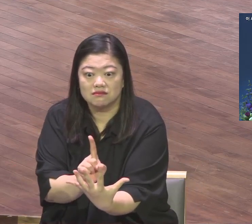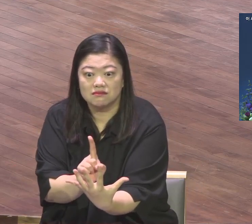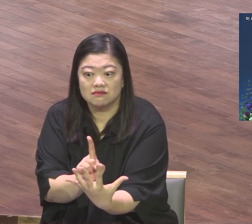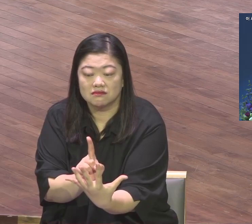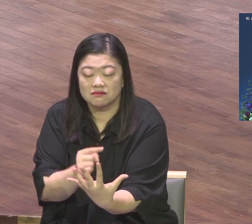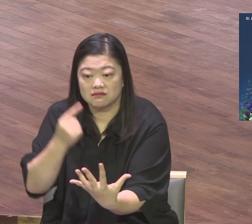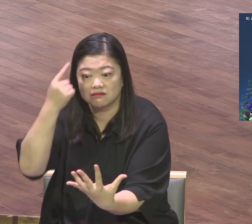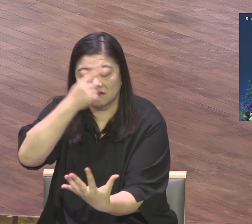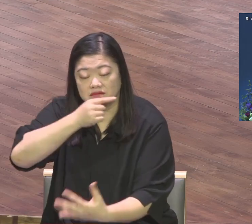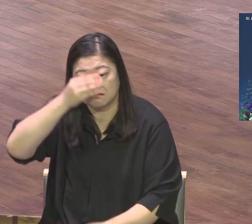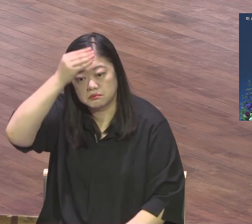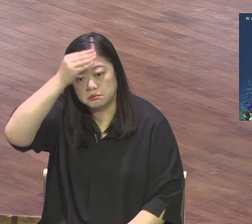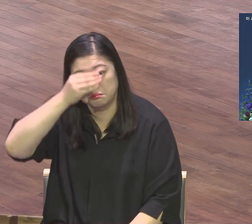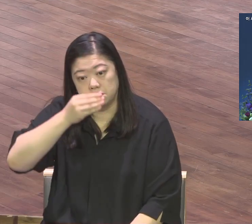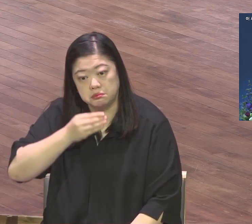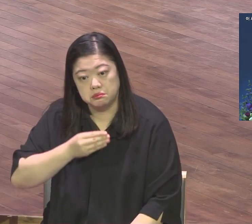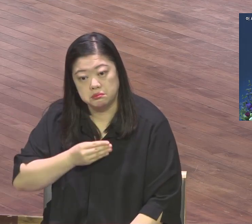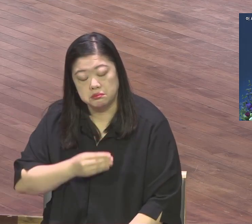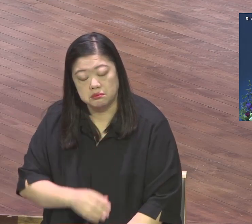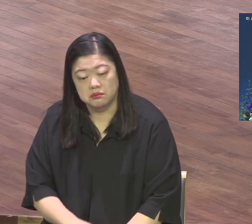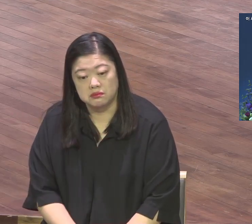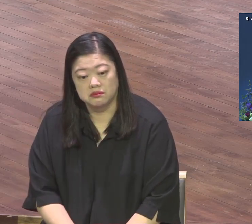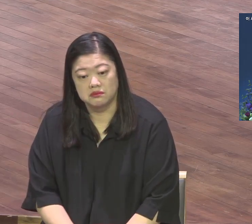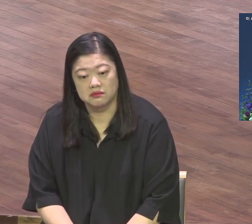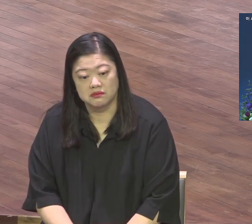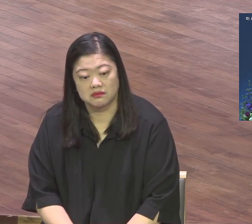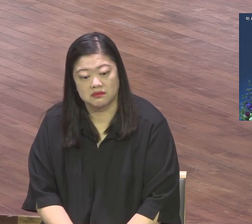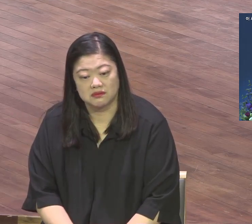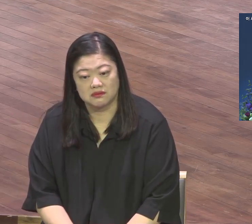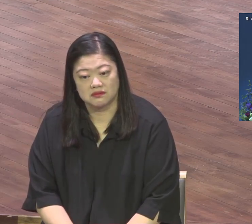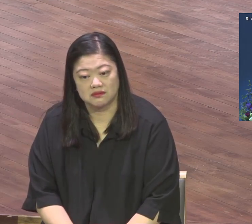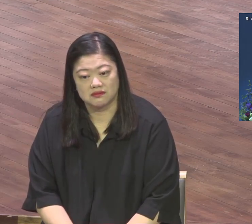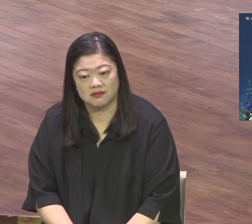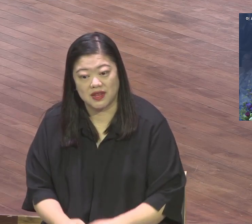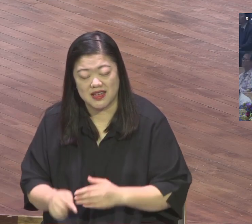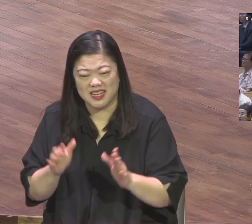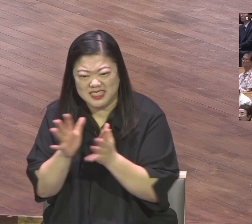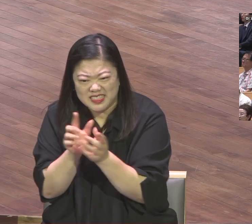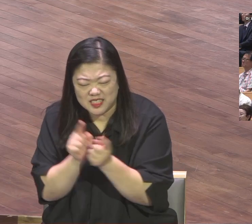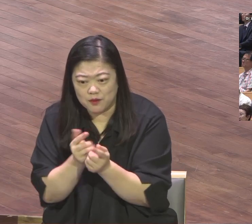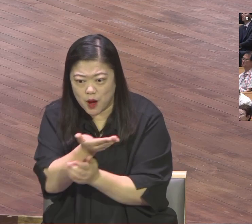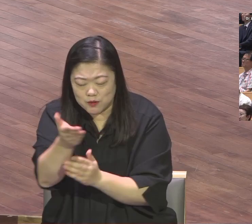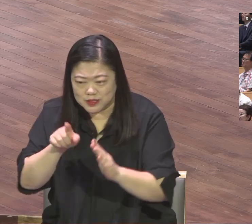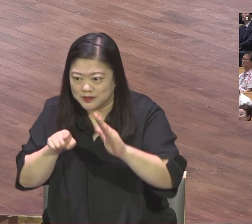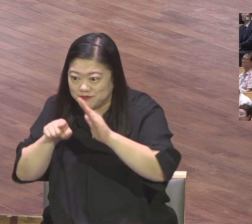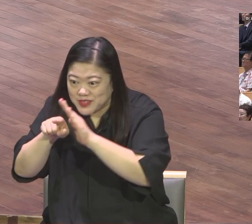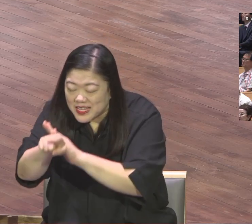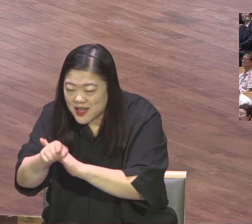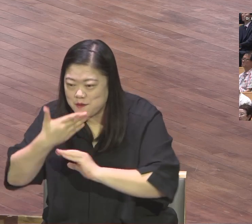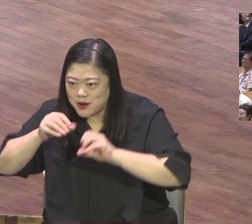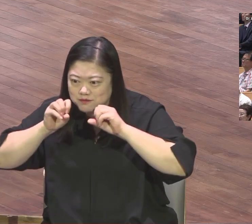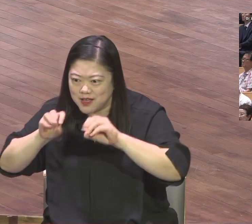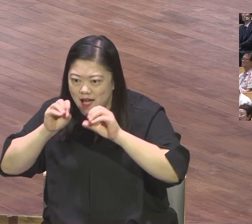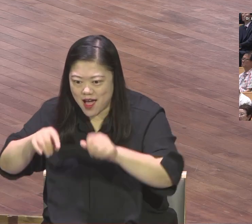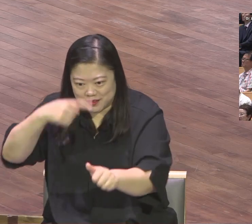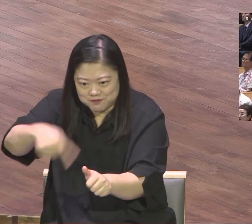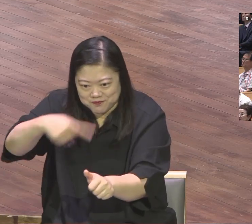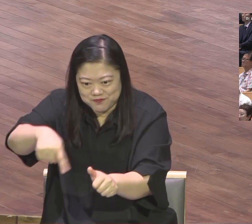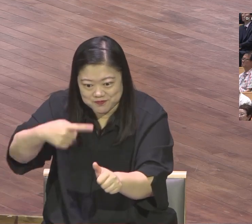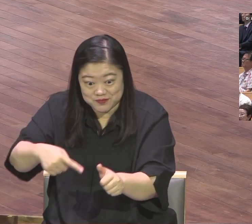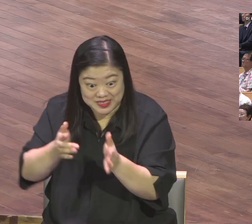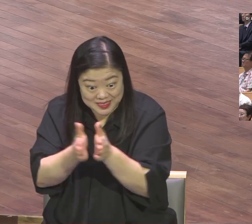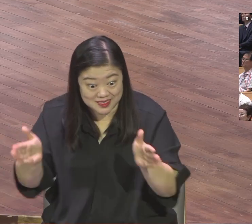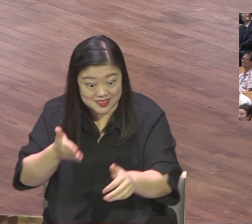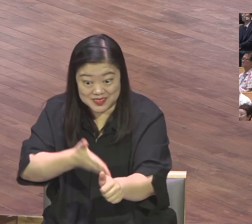여러분 한 분 한 분이 두란노 소원의 사역자가 되길 바랍니다. 그래서 우리가 사는 지역